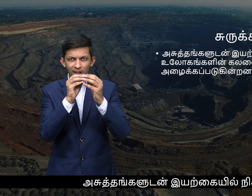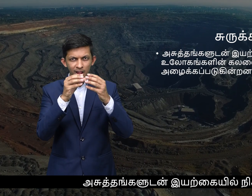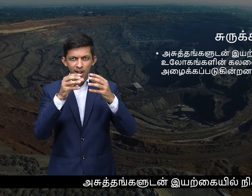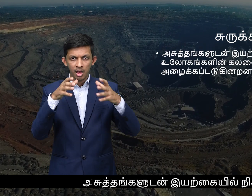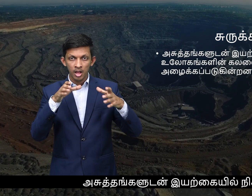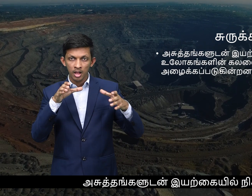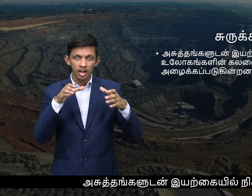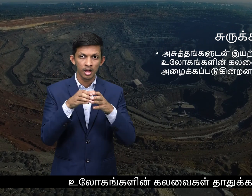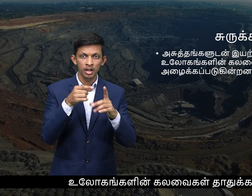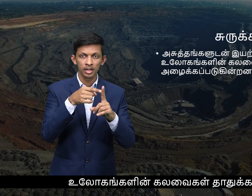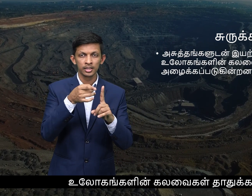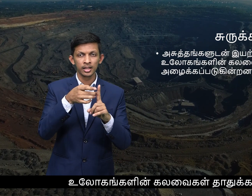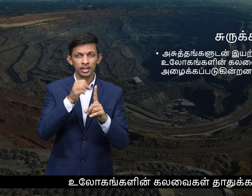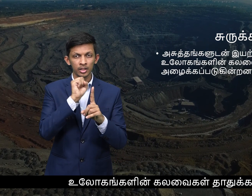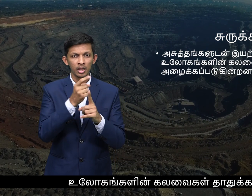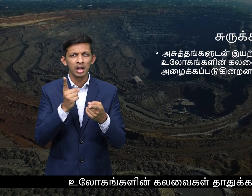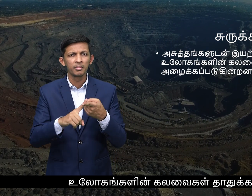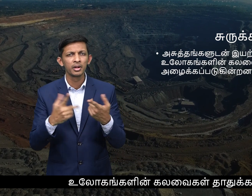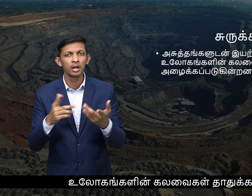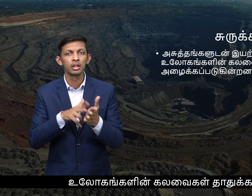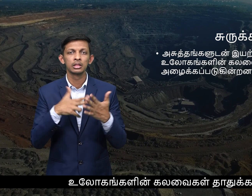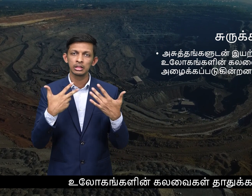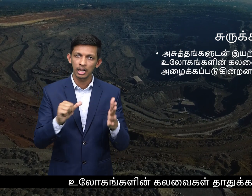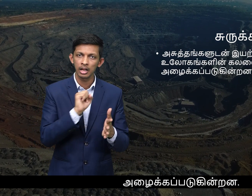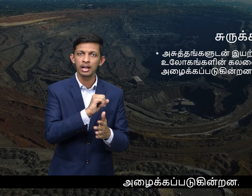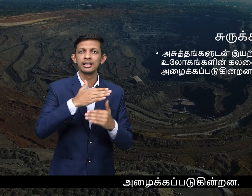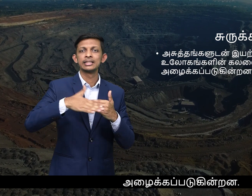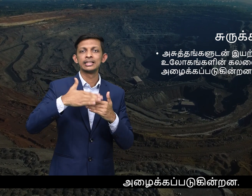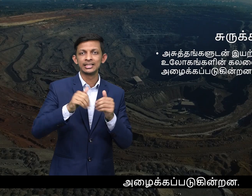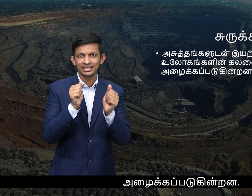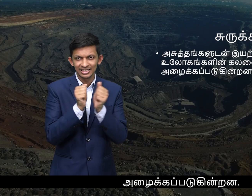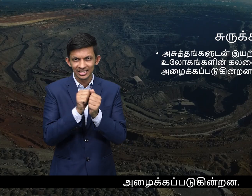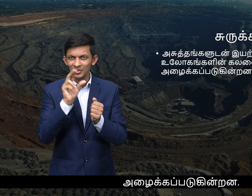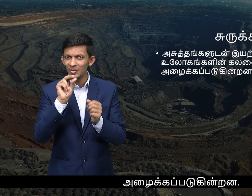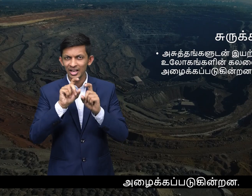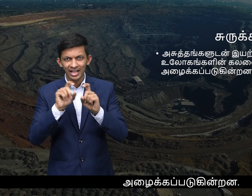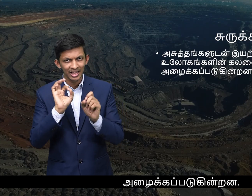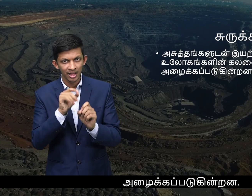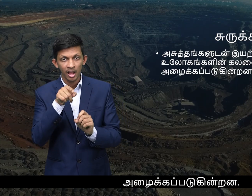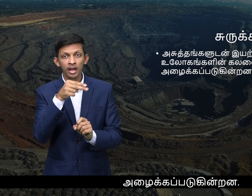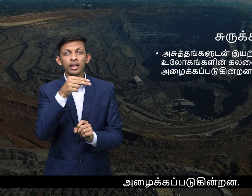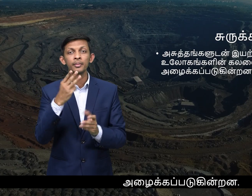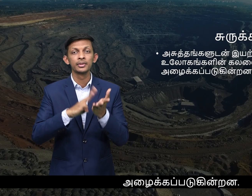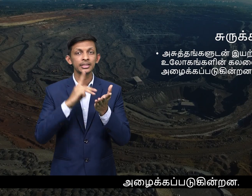அசுத்தங்களுடன் இயற்கையில் நிகழும் உலோகங்களின் கலவைகள் தாதுக்கள் என்று அழைக்கப்படுகின்றன.